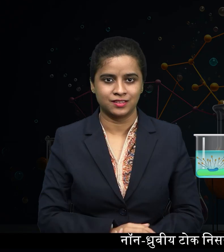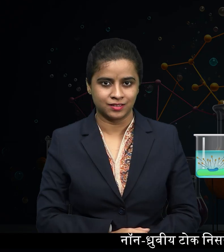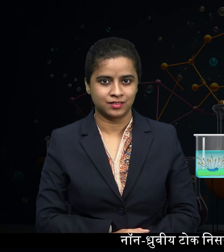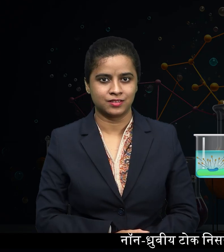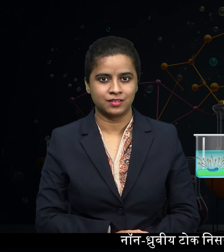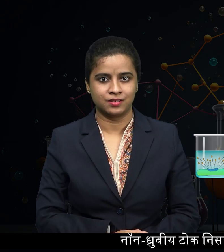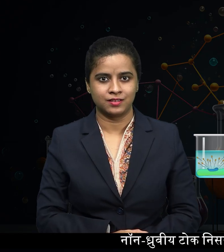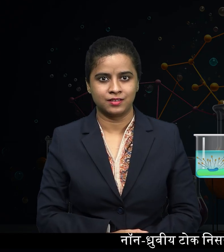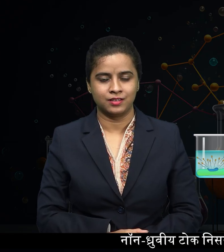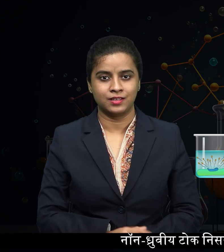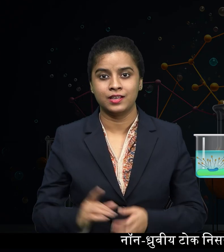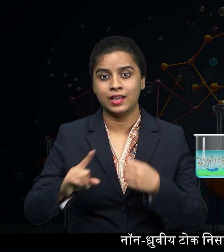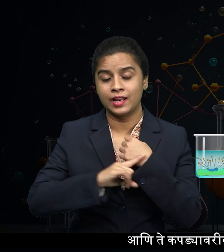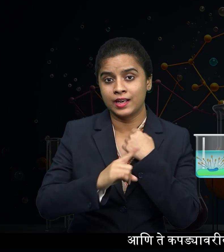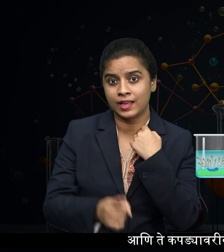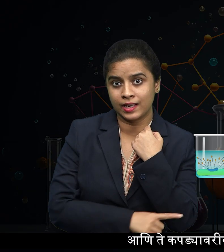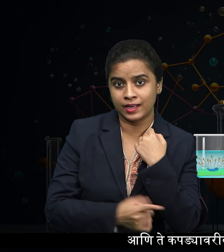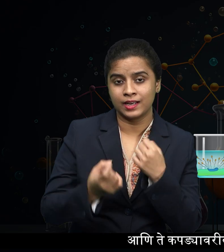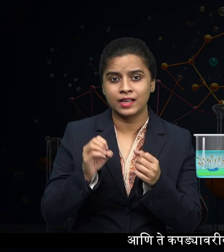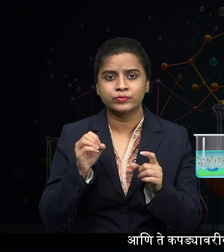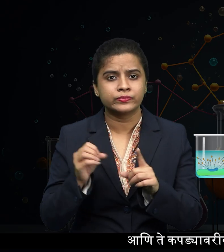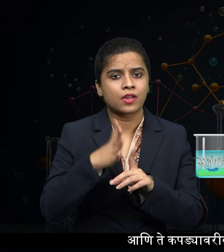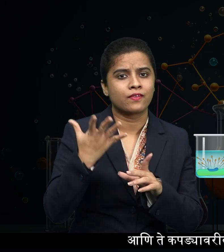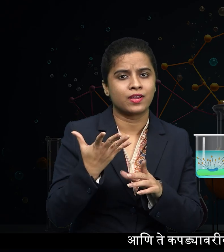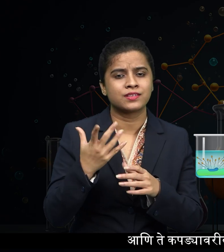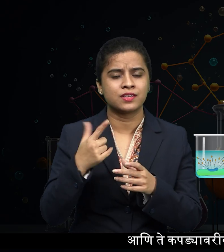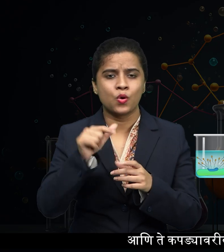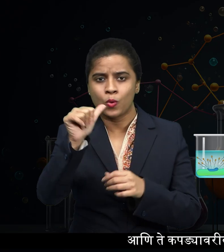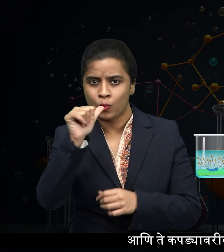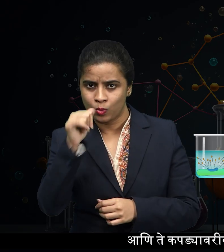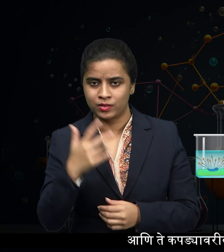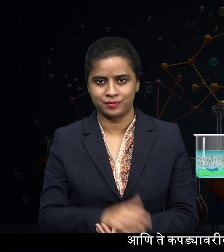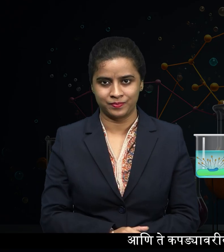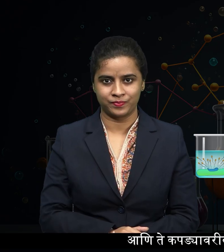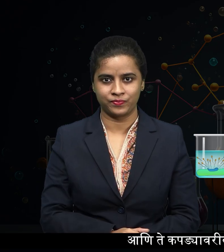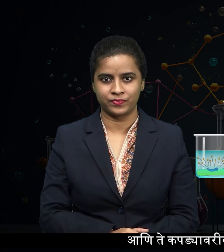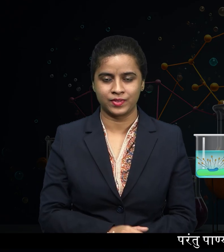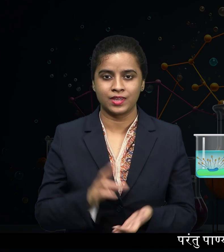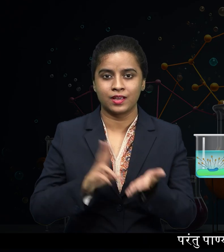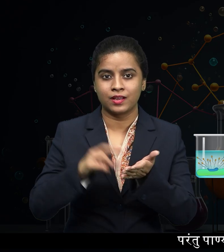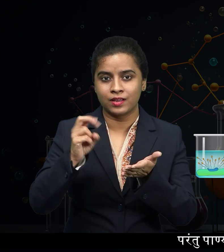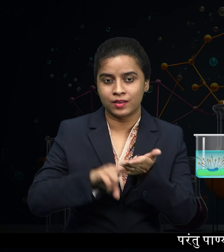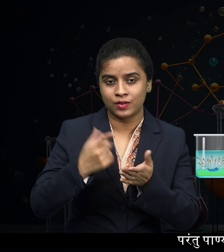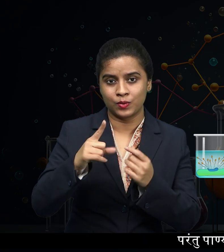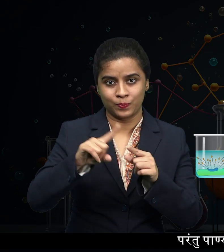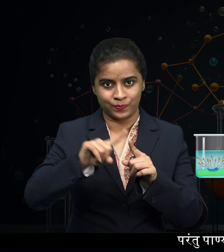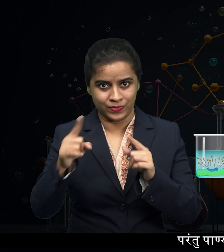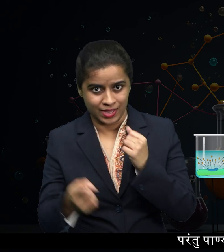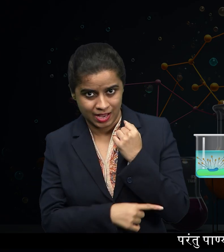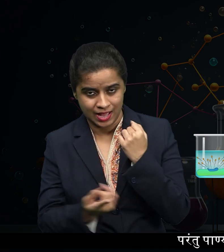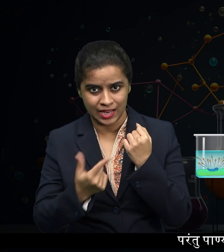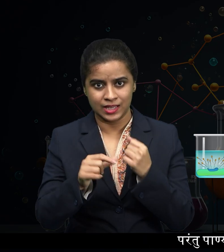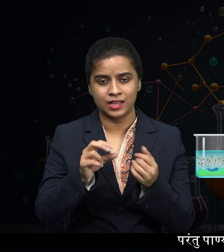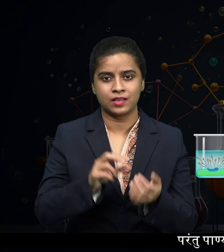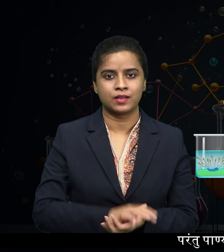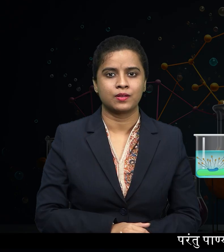हायड्रोफोबिक वॉटर हँटिंग आहे आणि ते कपड्यांवरील घाण किंवा तेलाकडे आकर्षित होते, परंतु पाण्याकडे आकर्षित होत